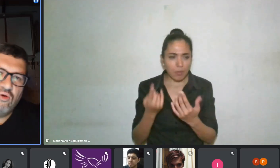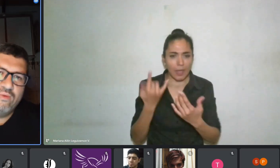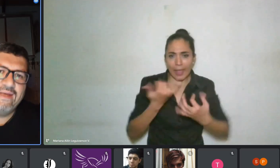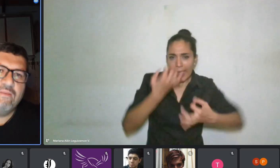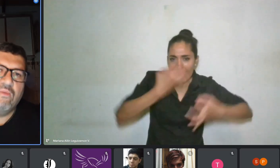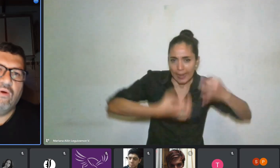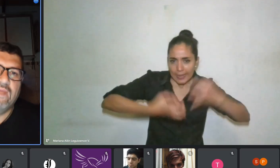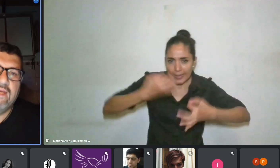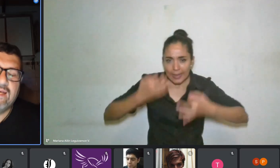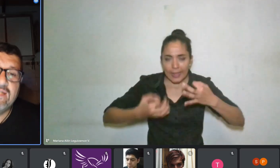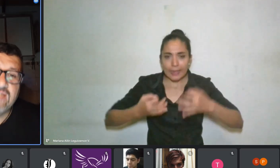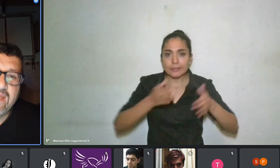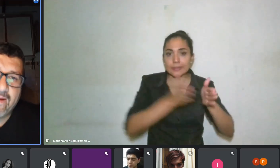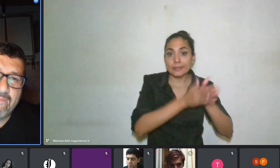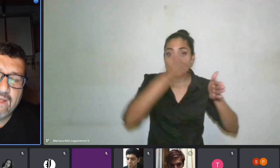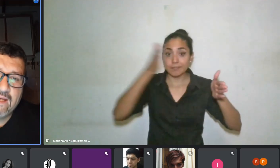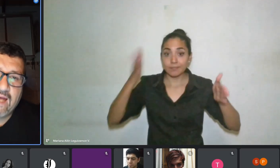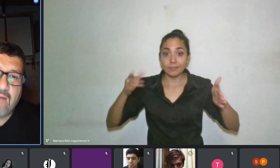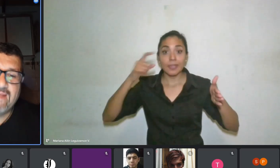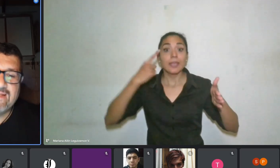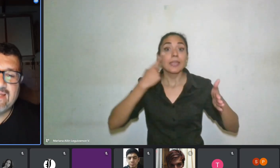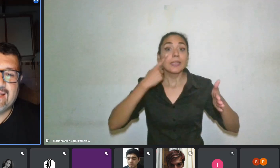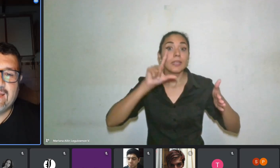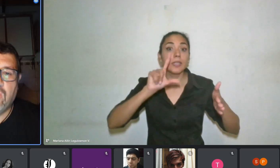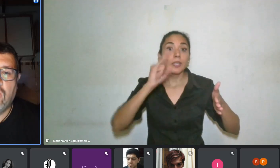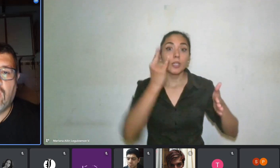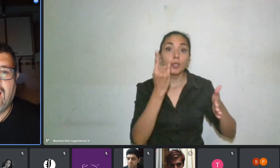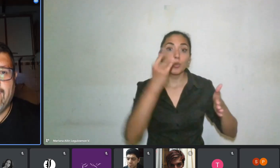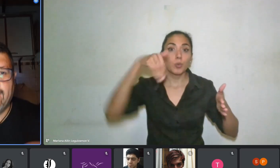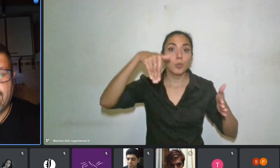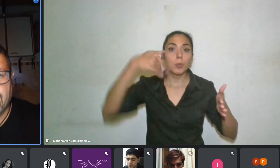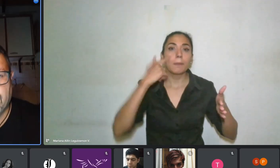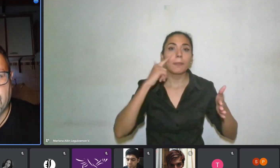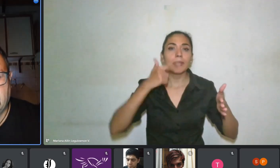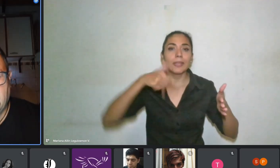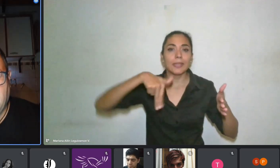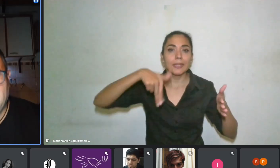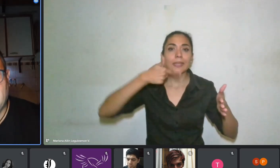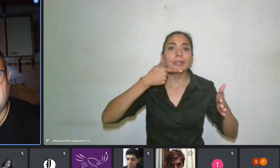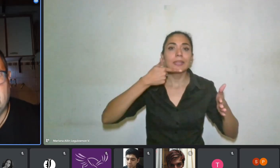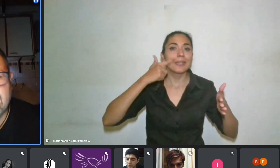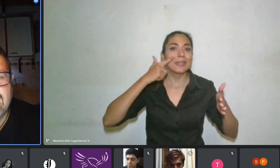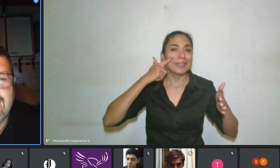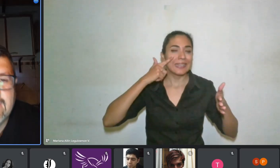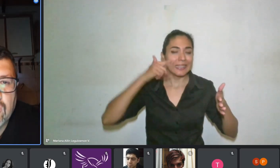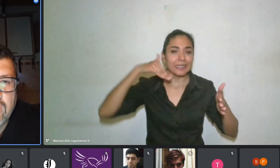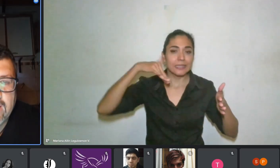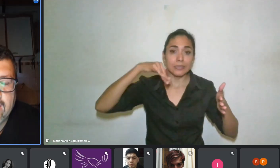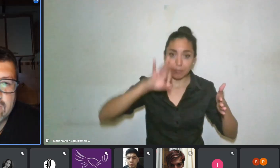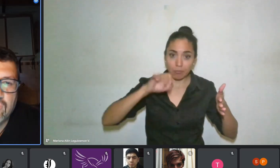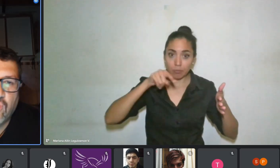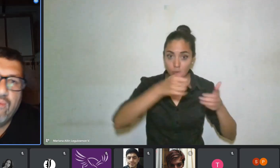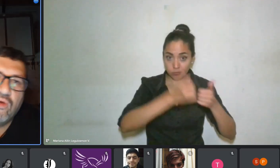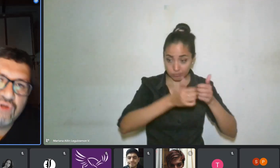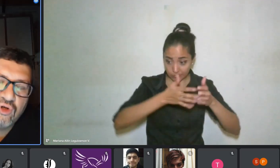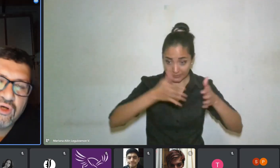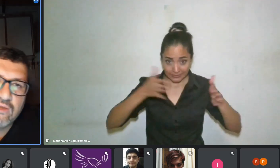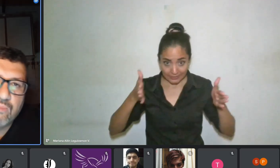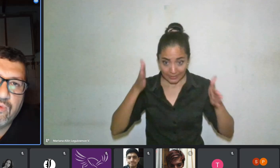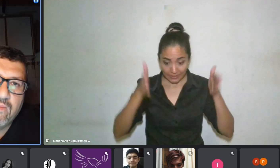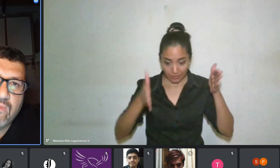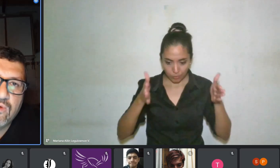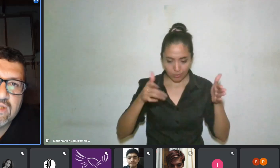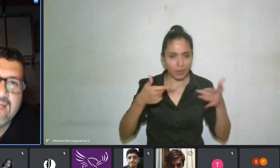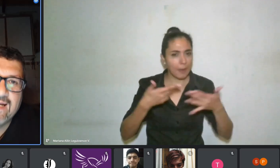del iluminismo, que lleva a pensar que, bueno, a ver, evidentemente la historia nos demostró que